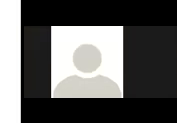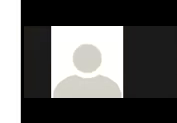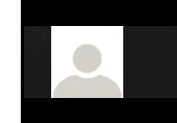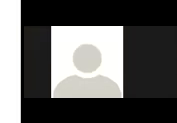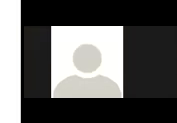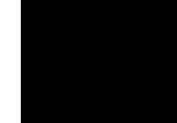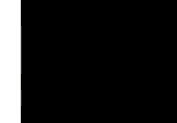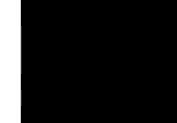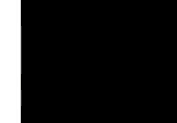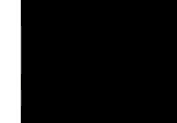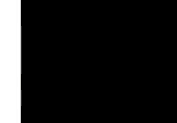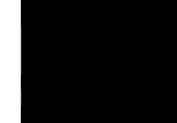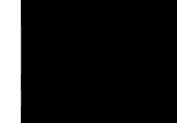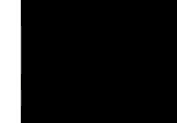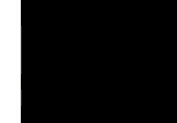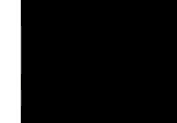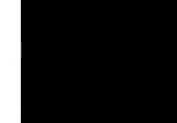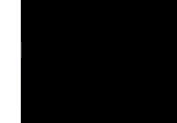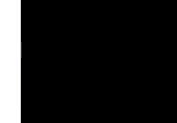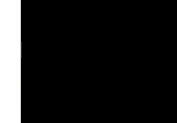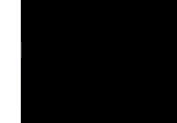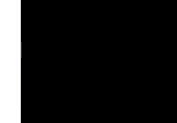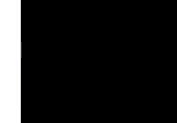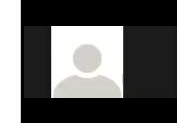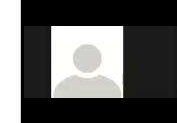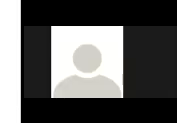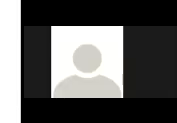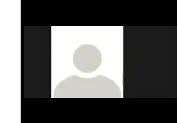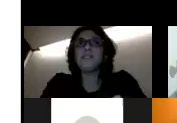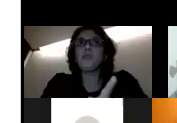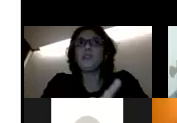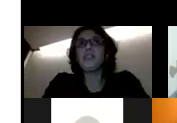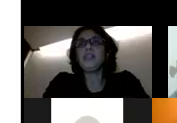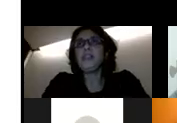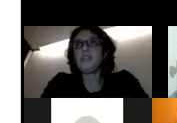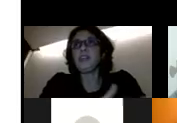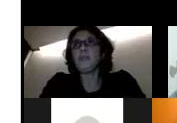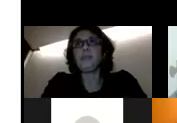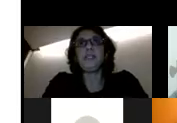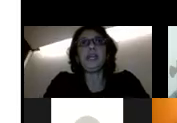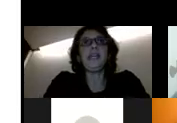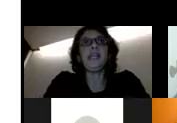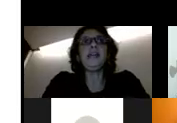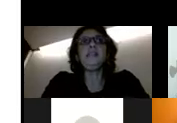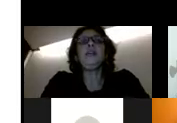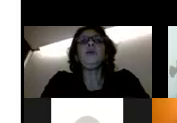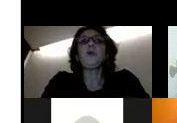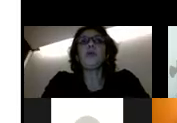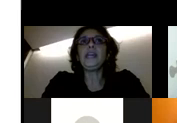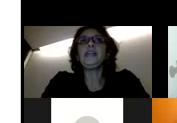siguiente, donde podíamos registrar la cláusula, pero también en simultaneidad, lo que nos permitía el